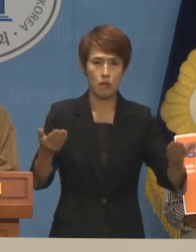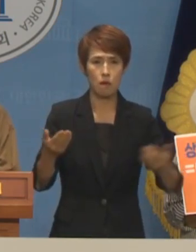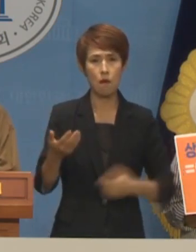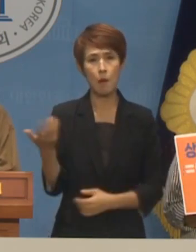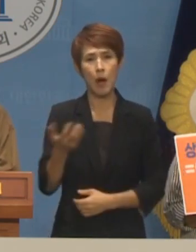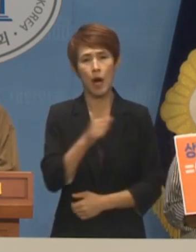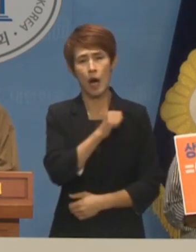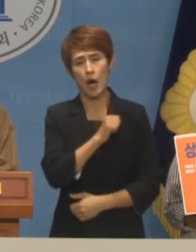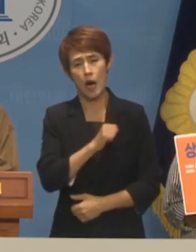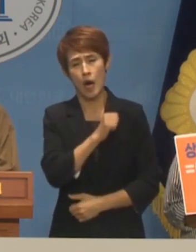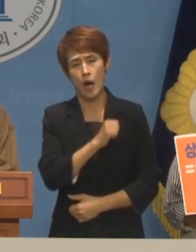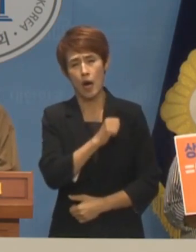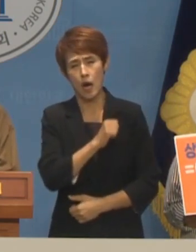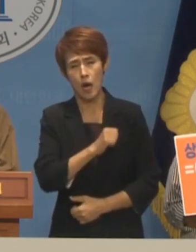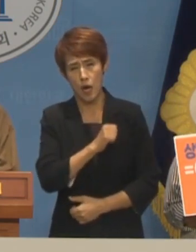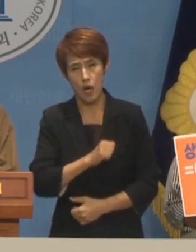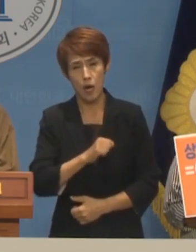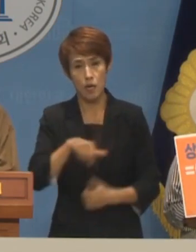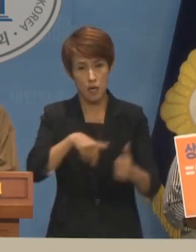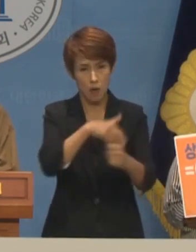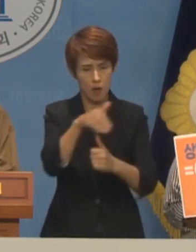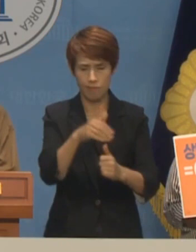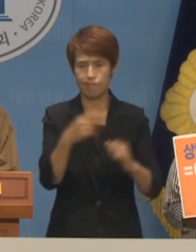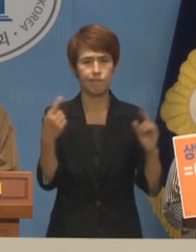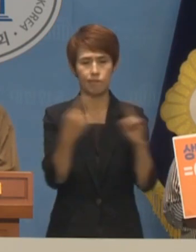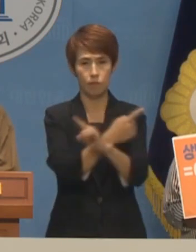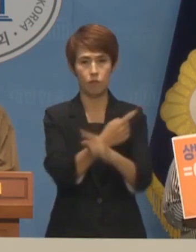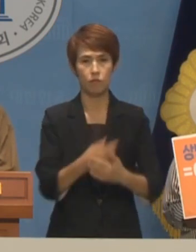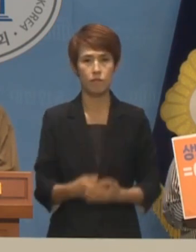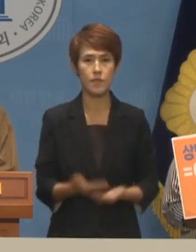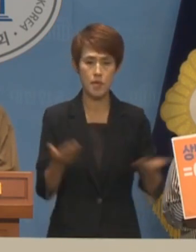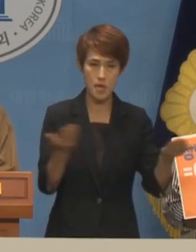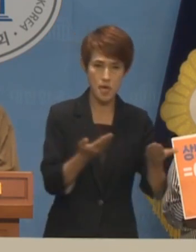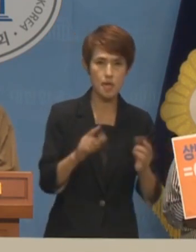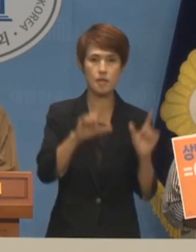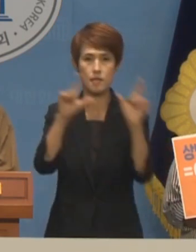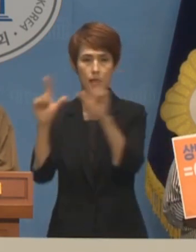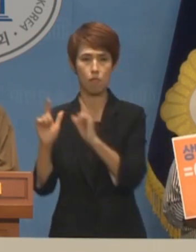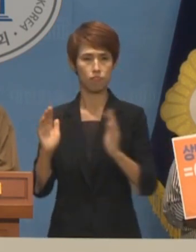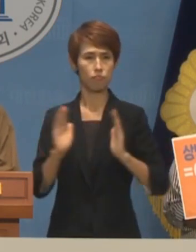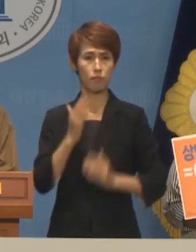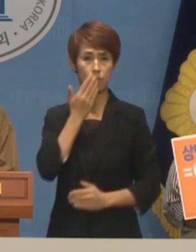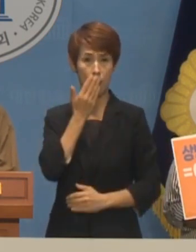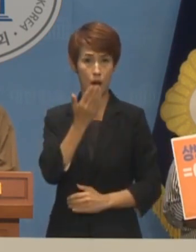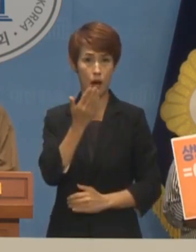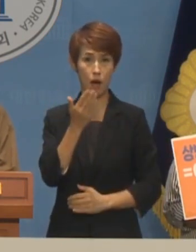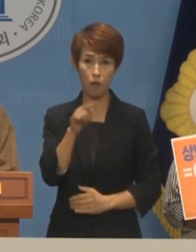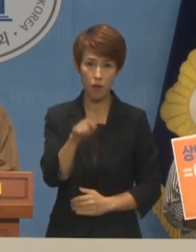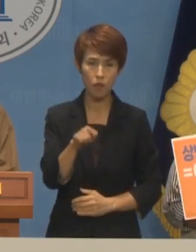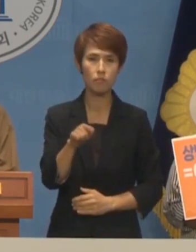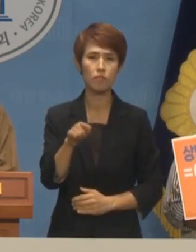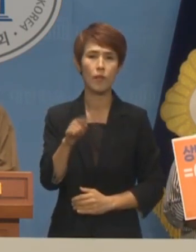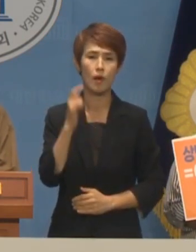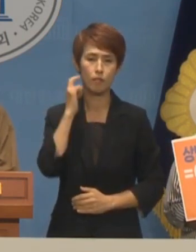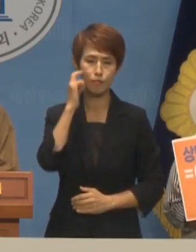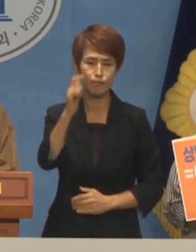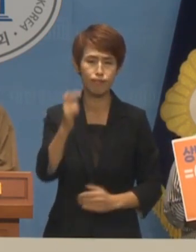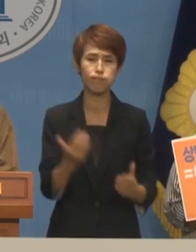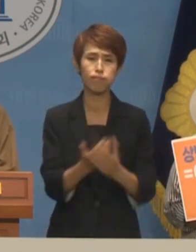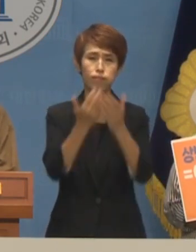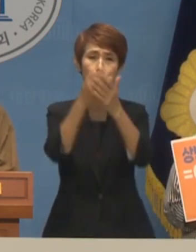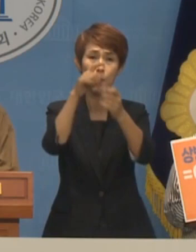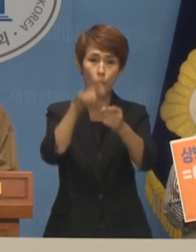참고 일하는 잘못된 관행을 극복하고 일과 삶의 균형을 이루는 것은 지속 가능한 사회 발전을 위해